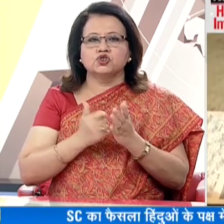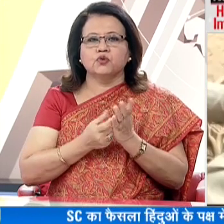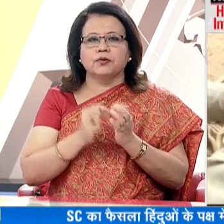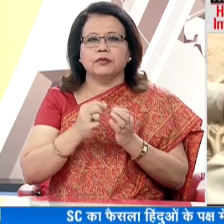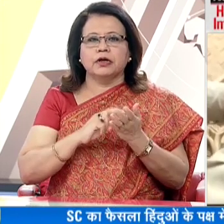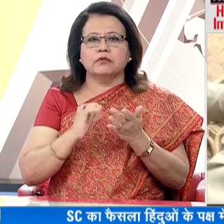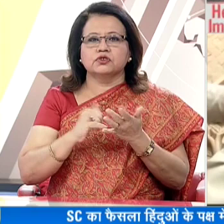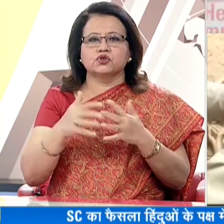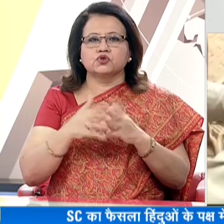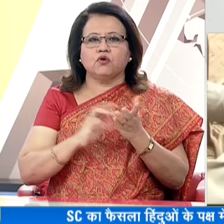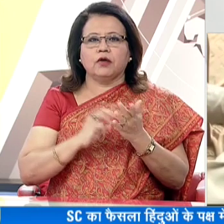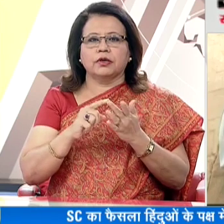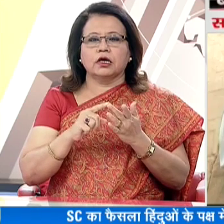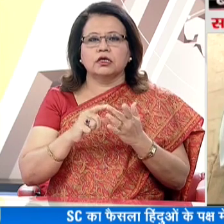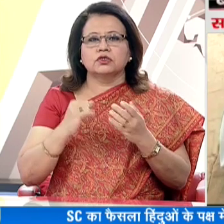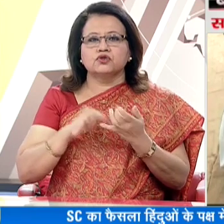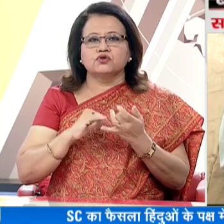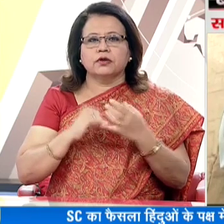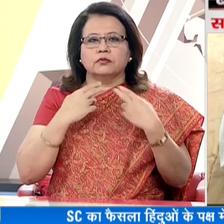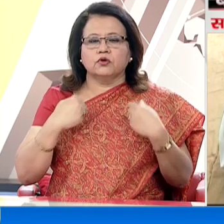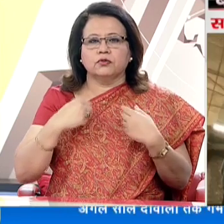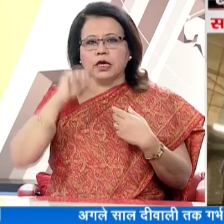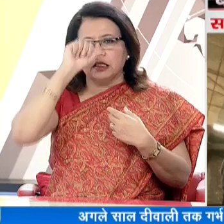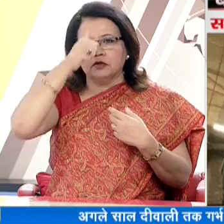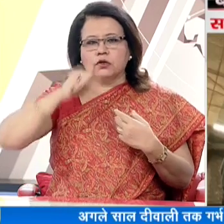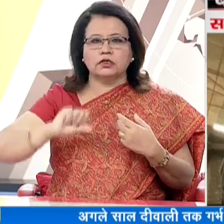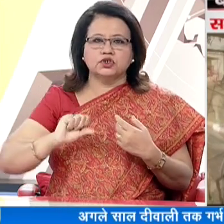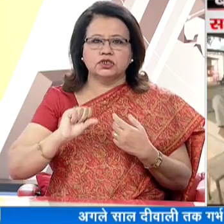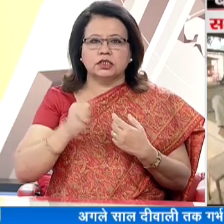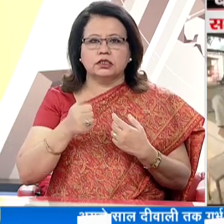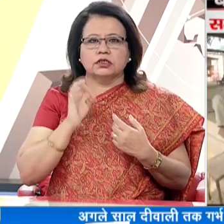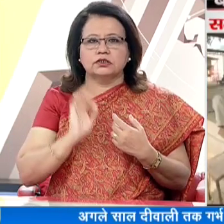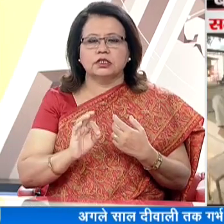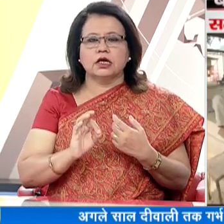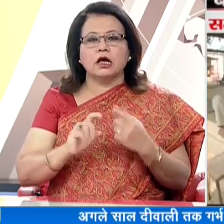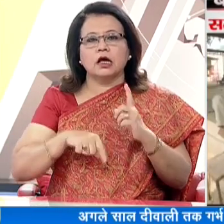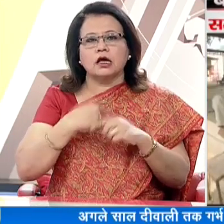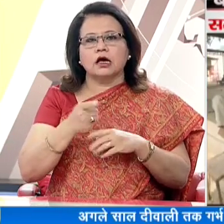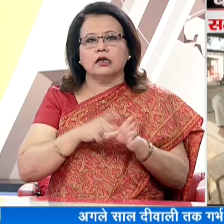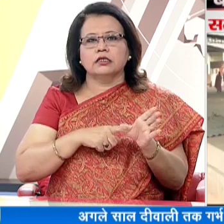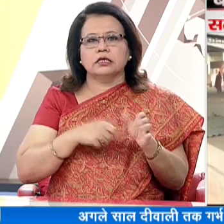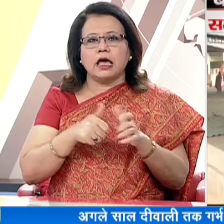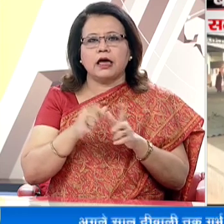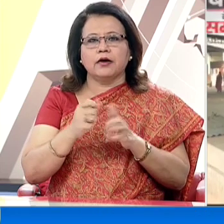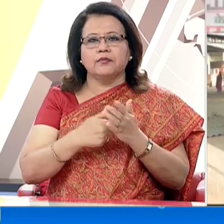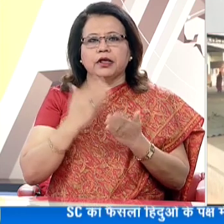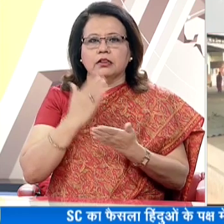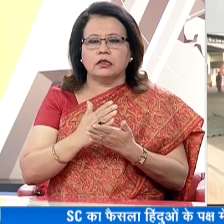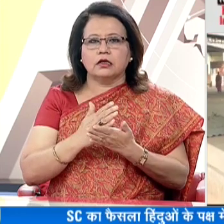स्वामी का कहना है कि सुप्रीम कोर्ट में हिंदुओं की जीत निश्चित है। उन्होंने कहा कि अगले साल अप्रैल तक